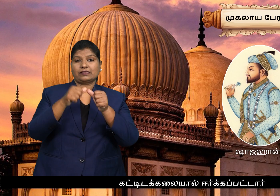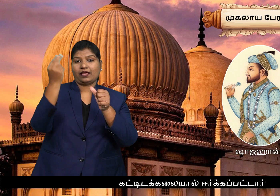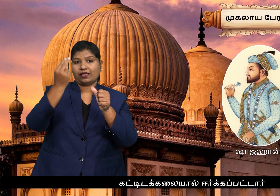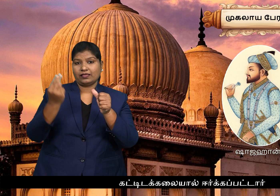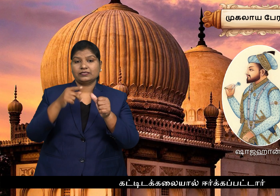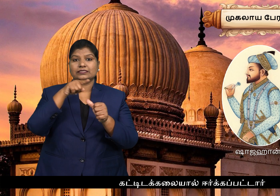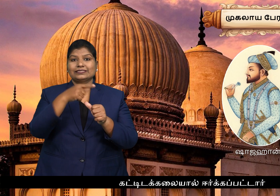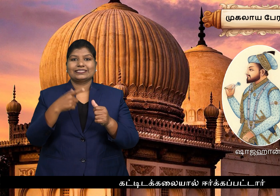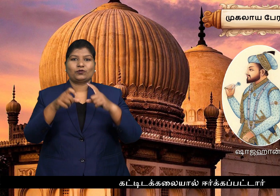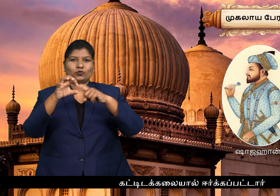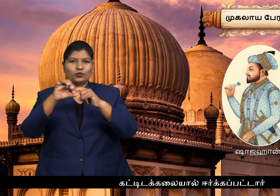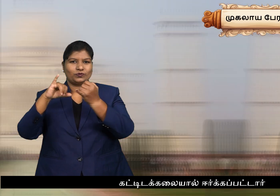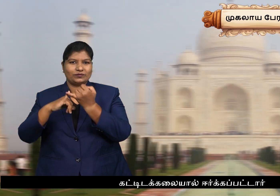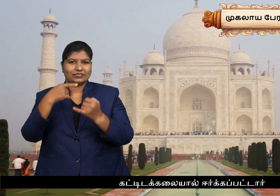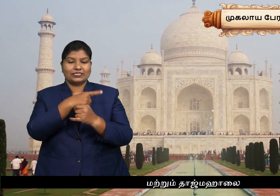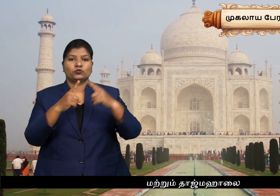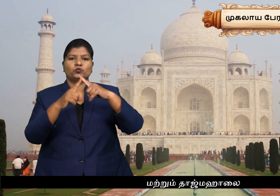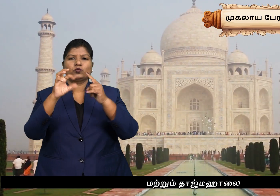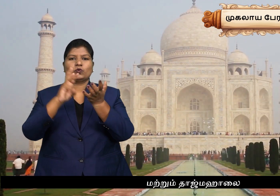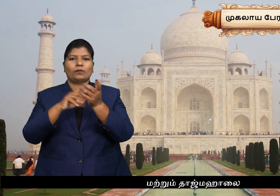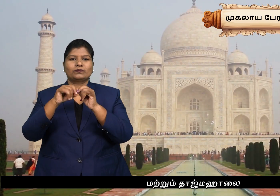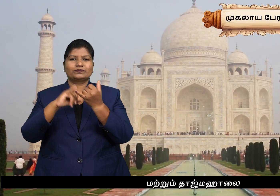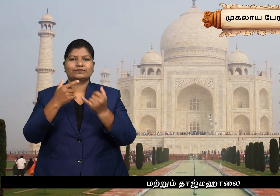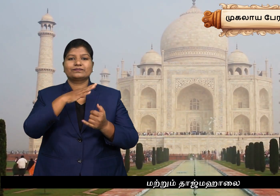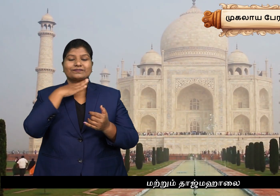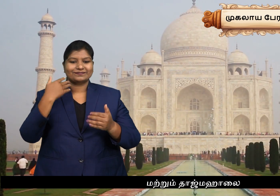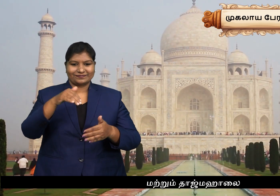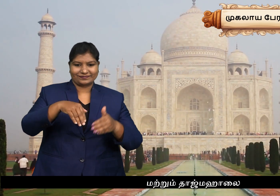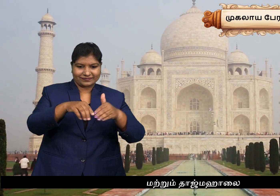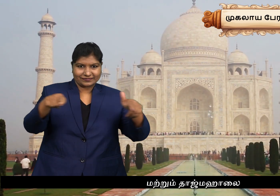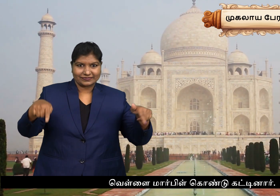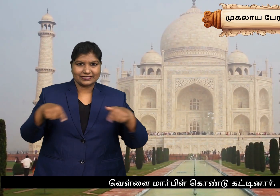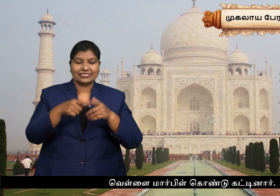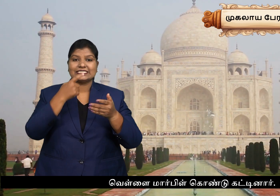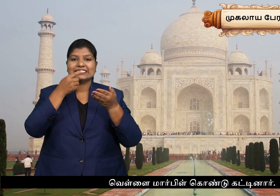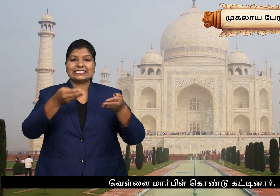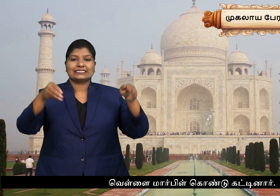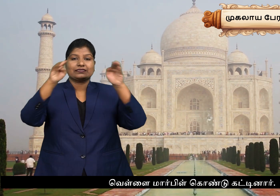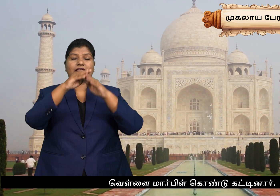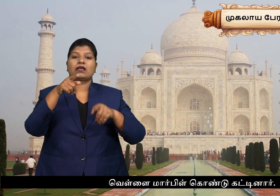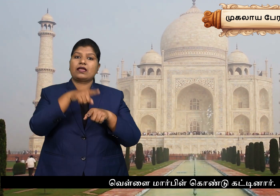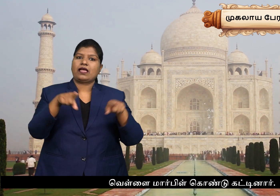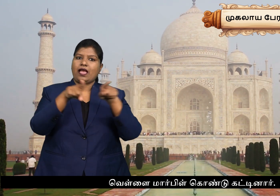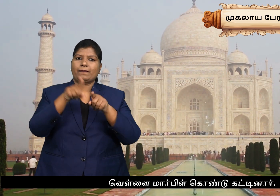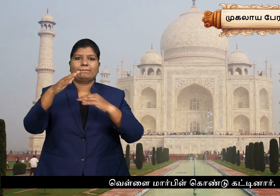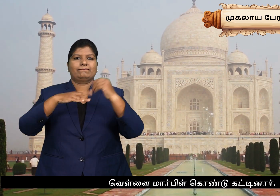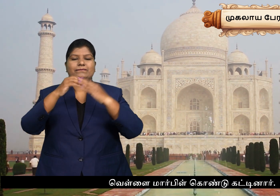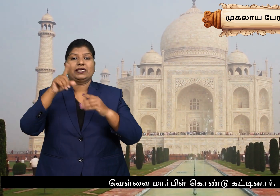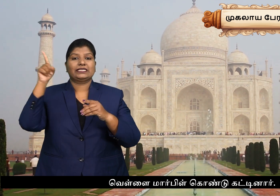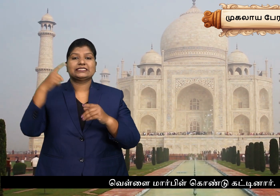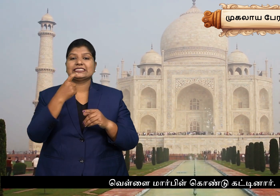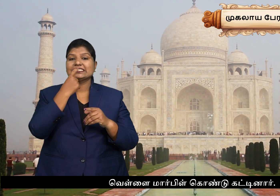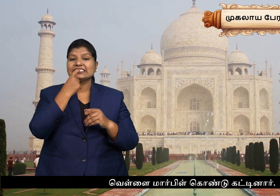கட்டிடக்கலையால் ஈர்க்கப்பட்டார் மற்றும் தாஜ்மஹாலை வெள்ளை மார்பிள் கொண்டு கட்டினார்.